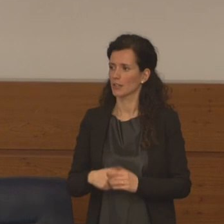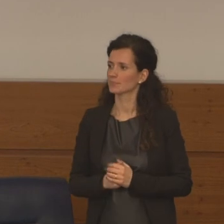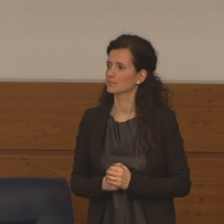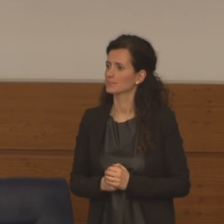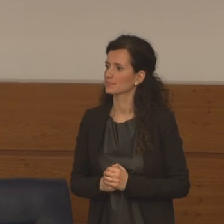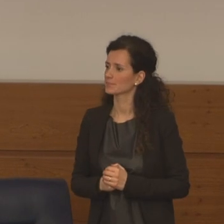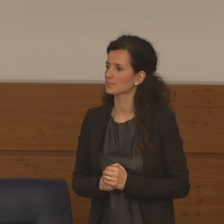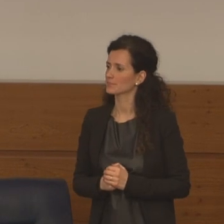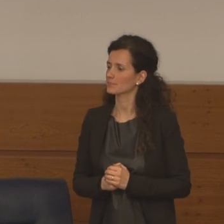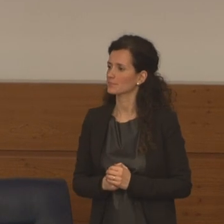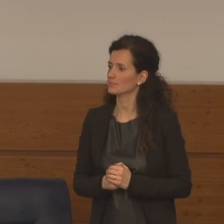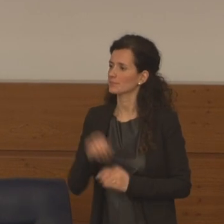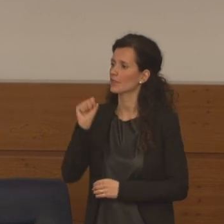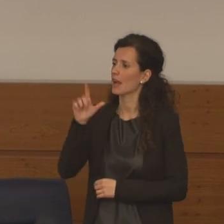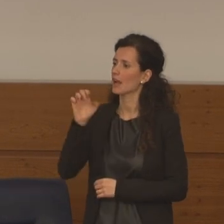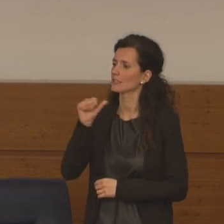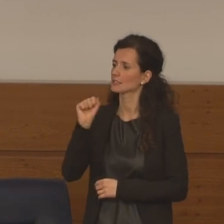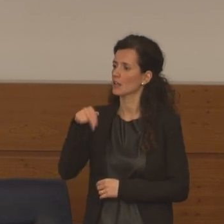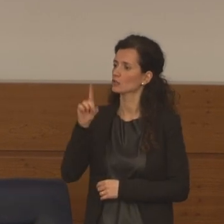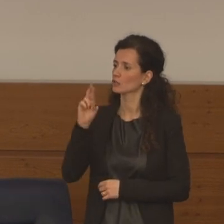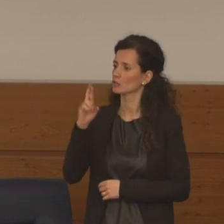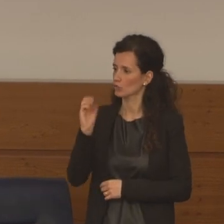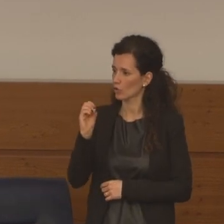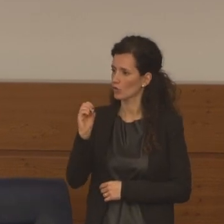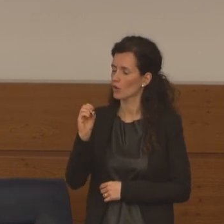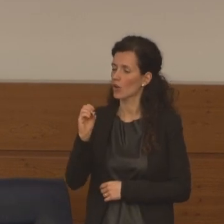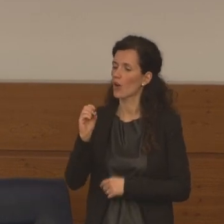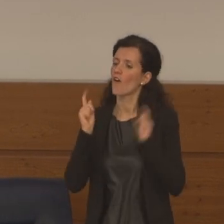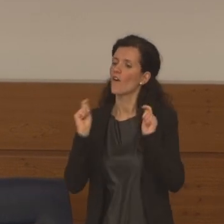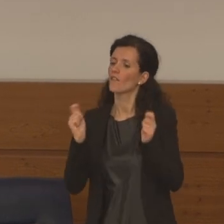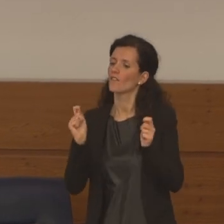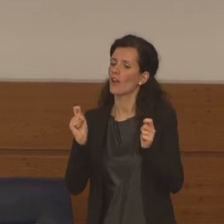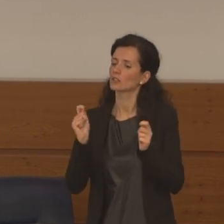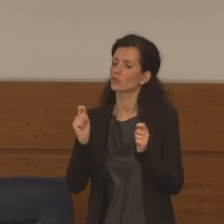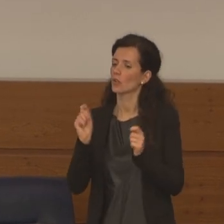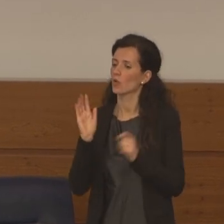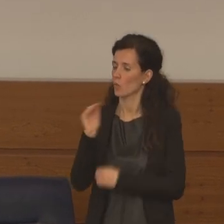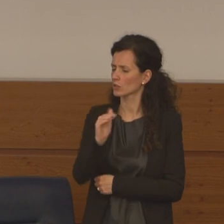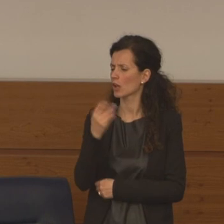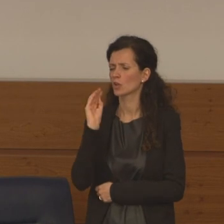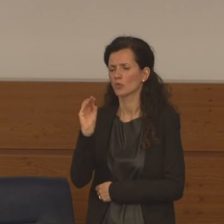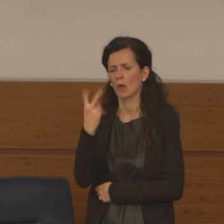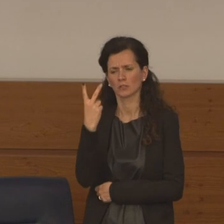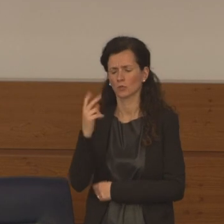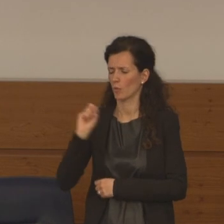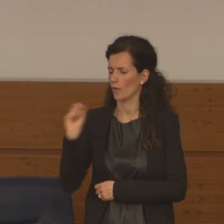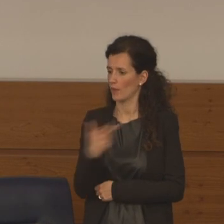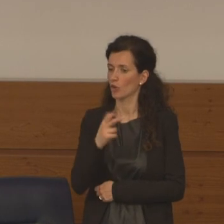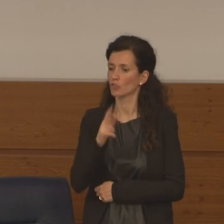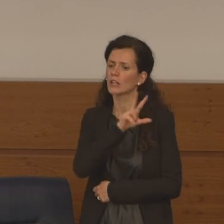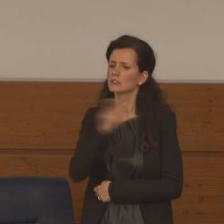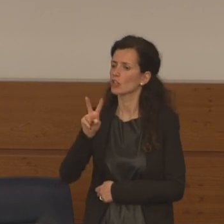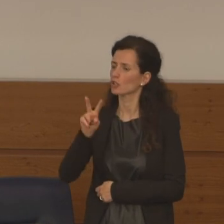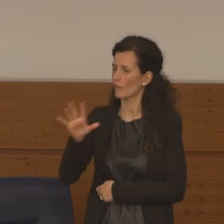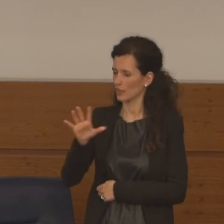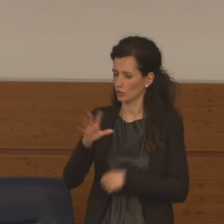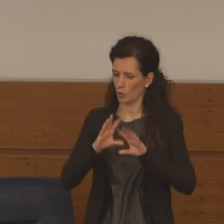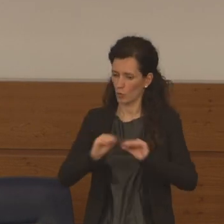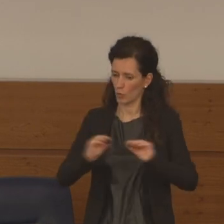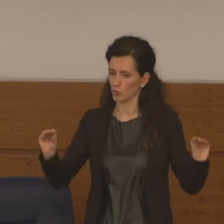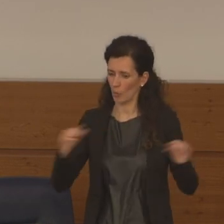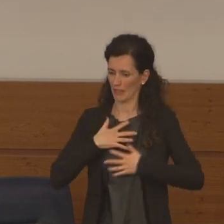alessandro buonasera alessandro mantovani del fatto quotidiano due domande rapidissime i 325 ventilatori